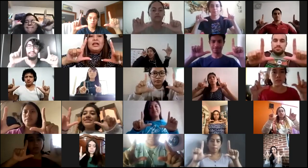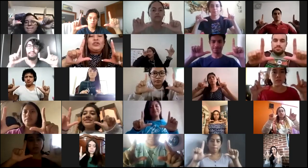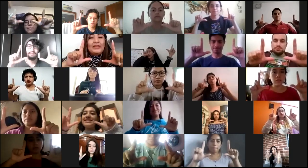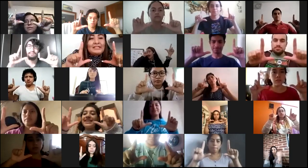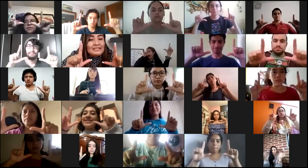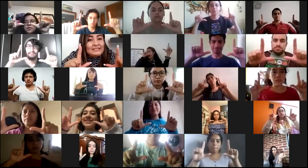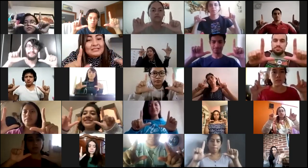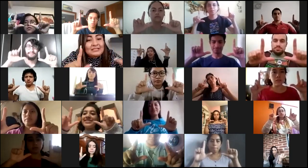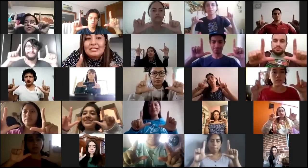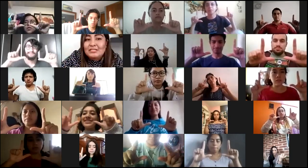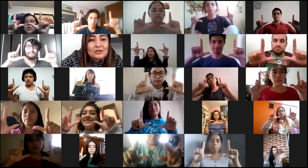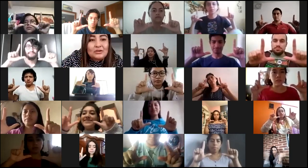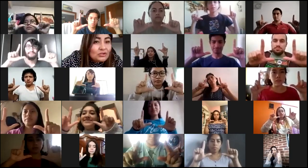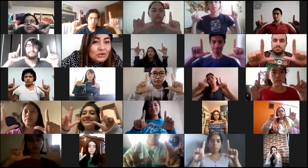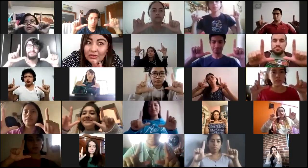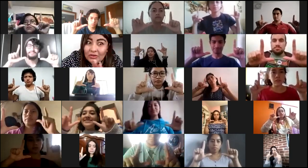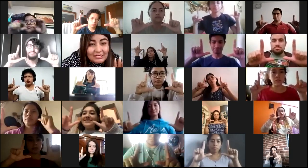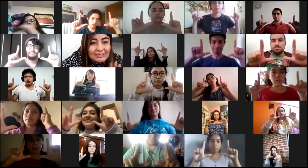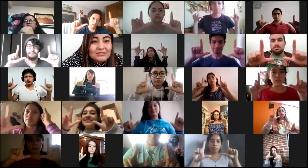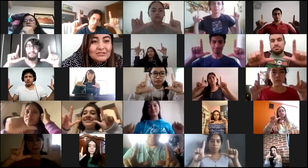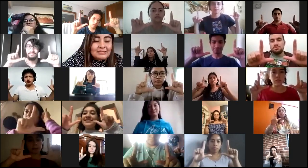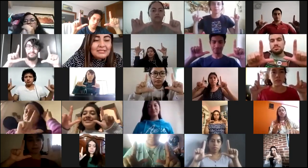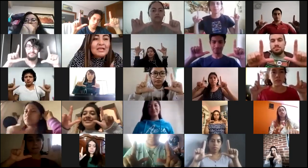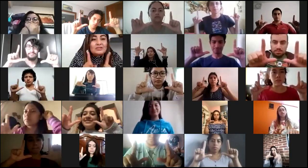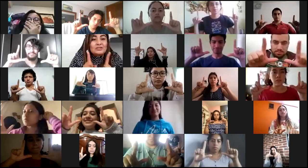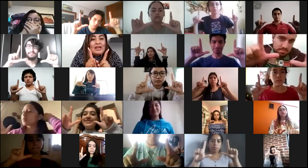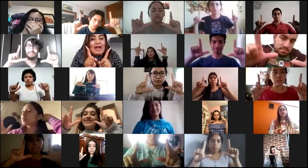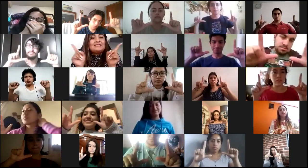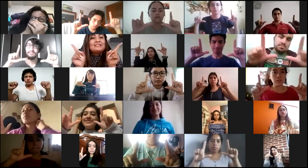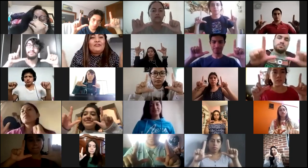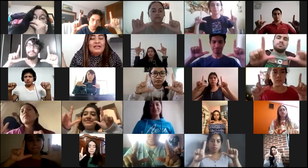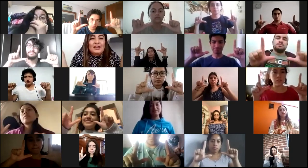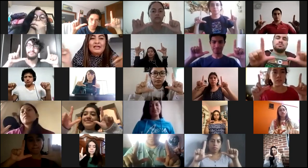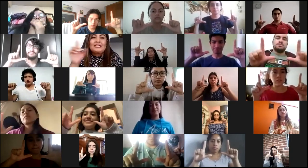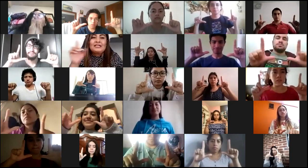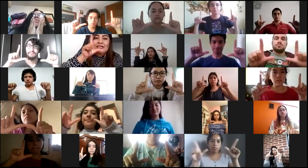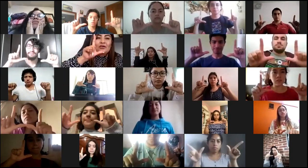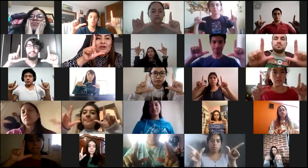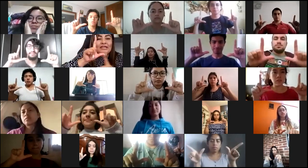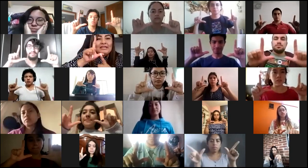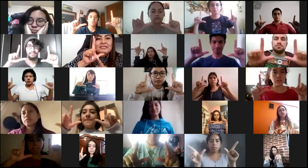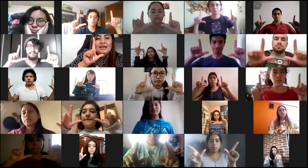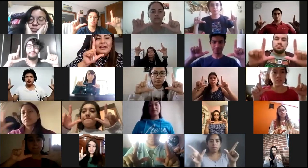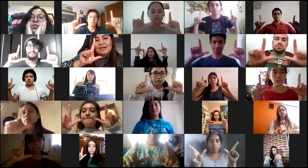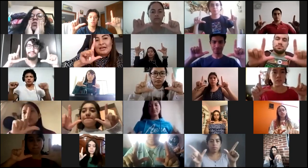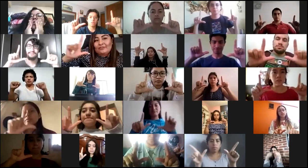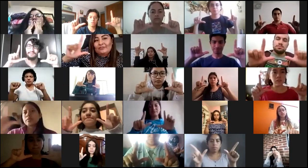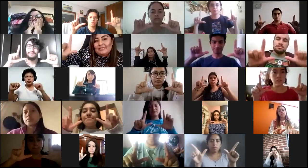Todas las letras dobles, chicos, todas las letras dobles son hacia afuera. Si la hago con la derecha, hacia afuera es a la